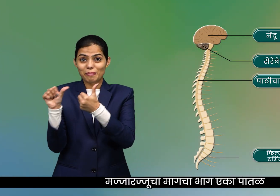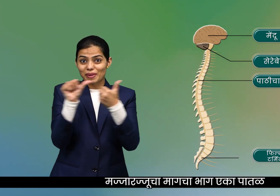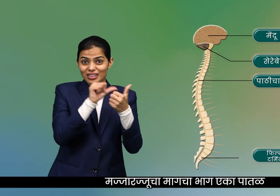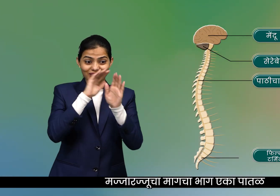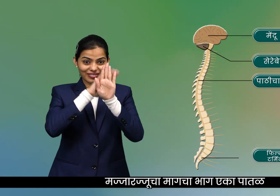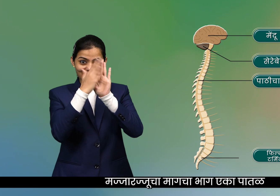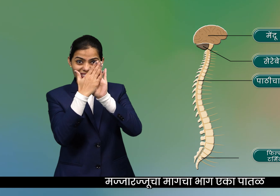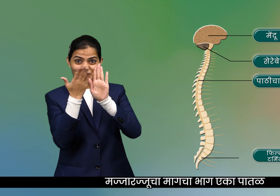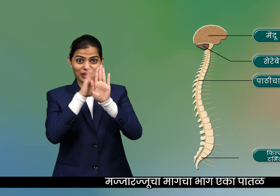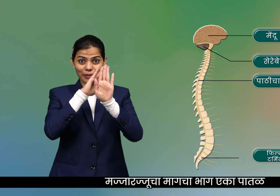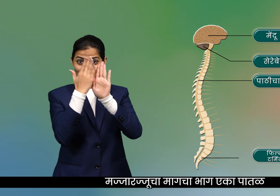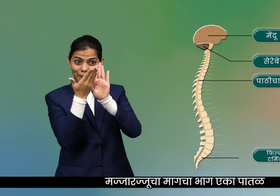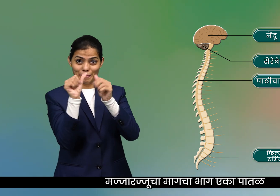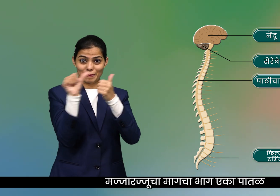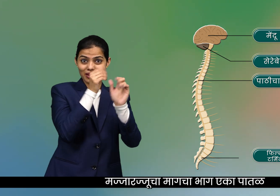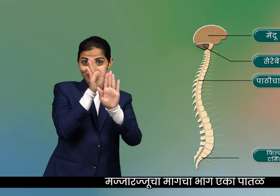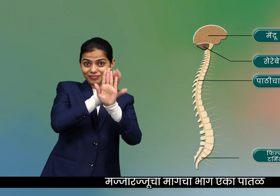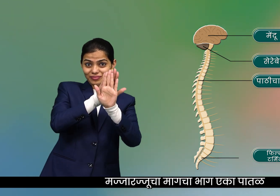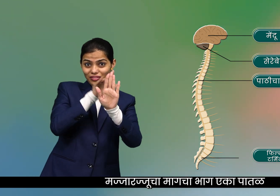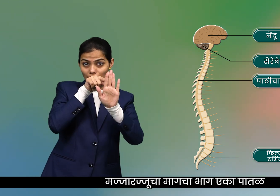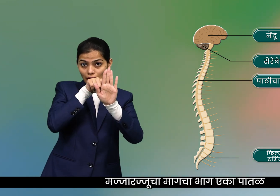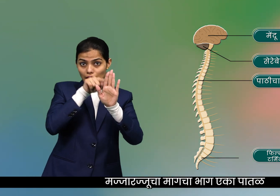मज्जारज्जूच्या मागचा भाग एका पातळ